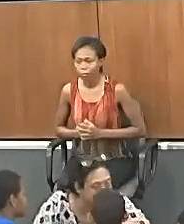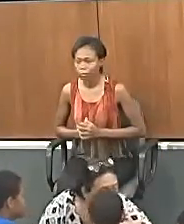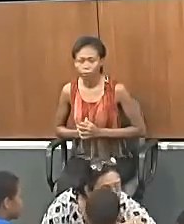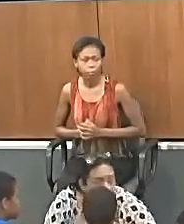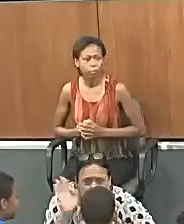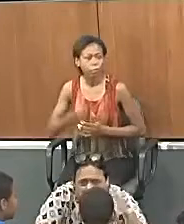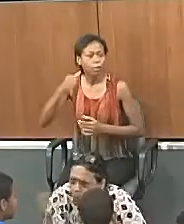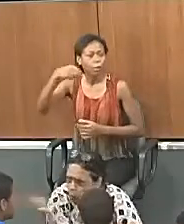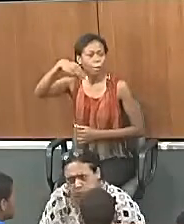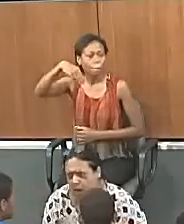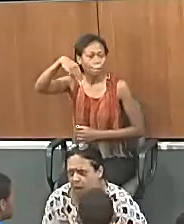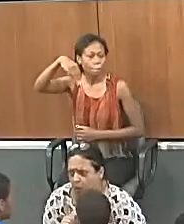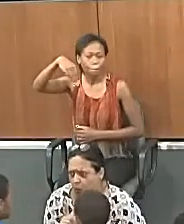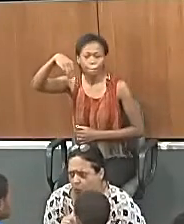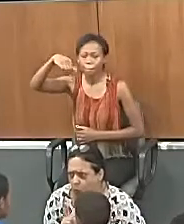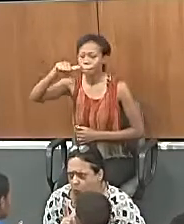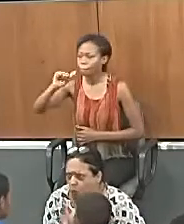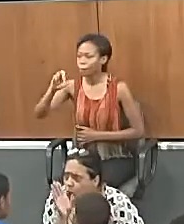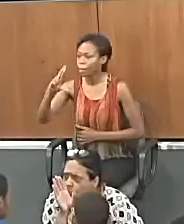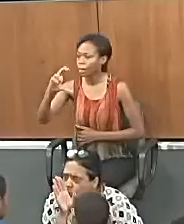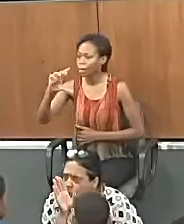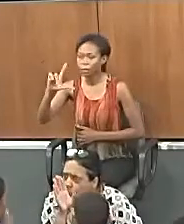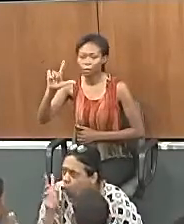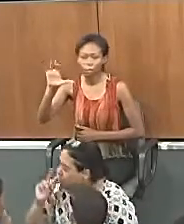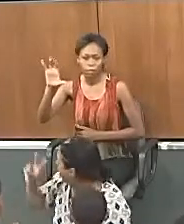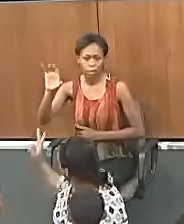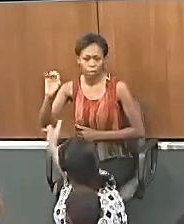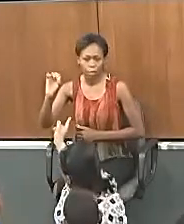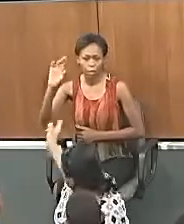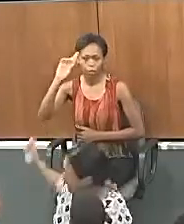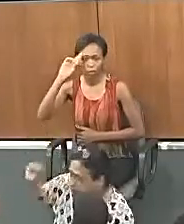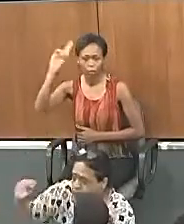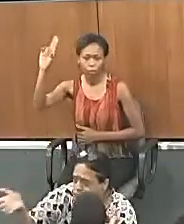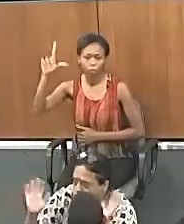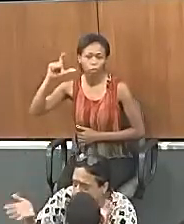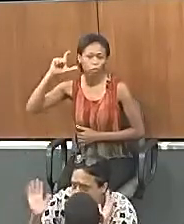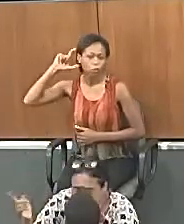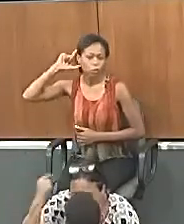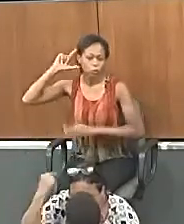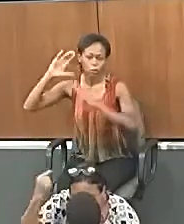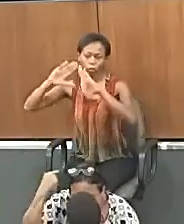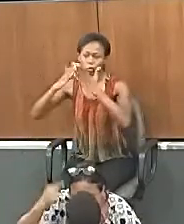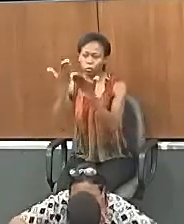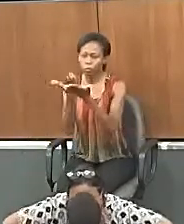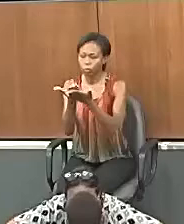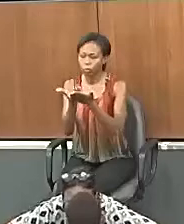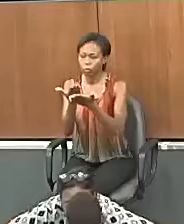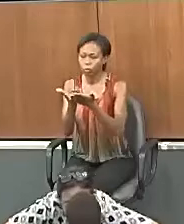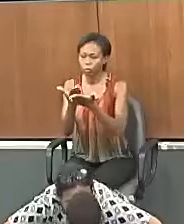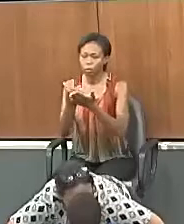marcelo medo de medeiros brito diretor da escola estadual francisco sales